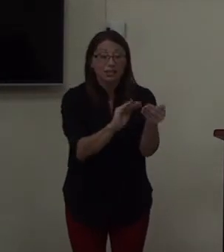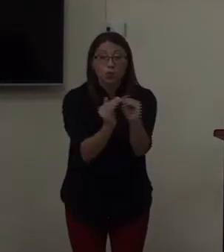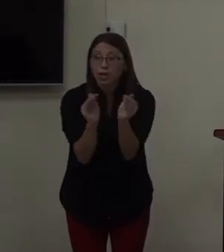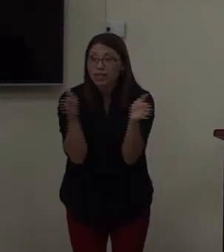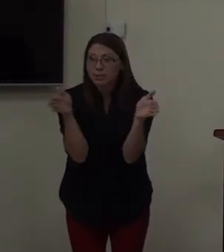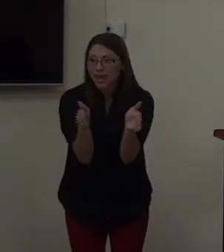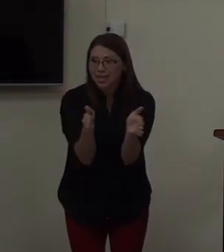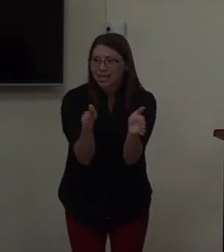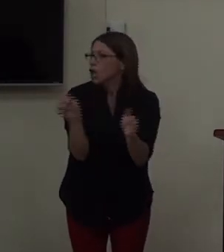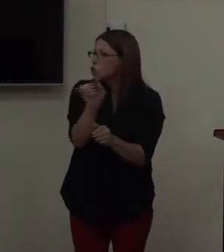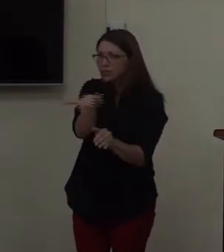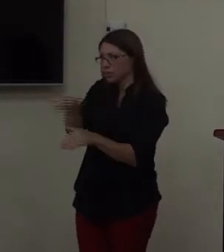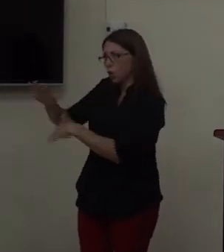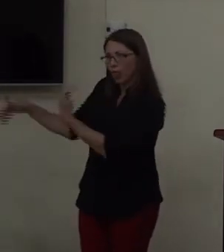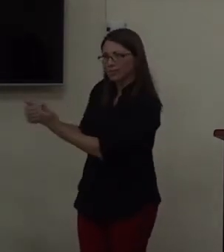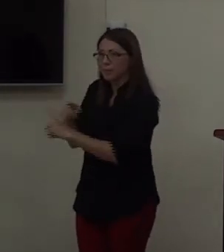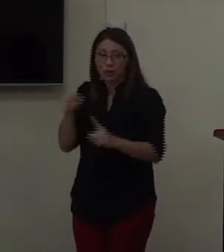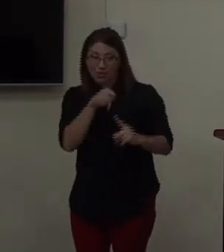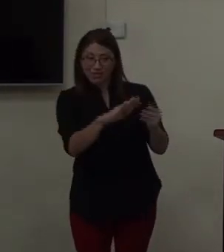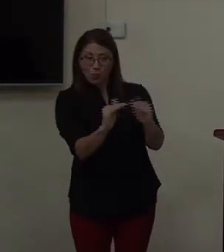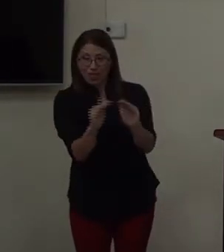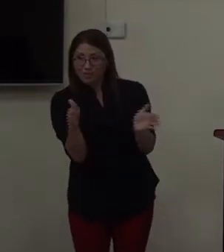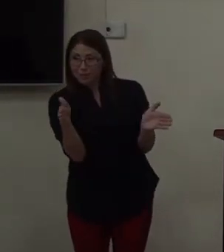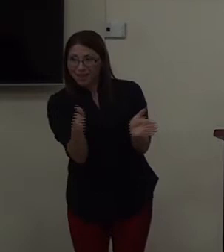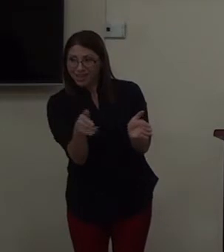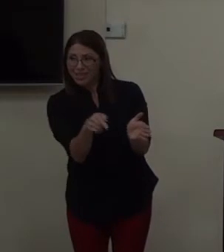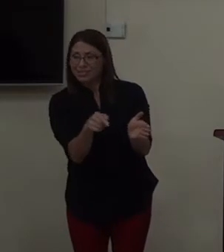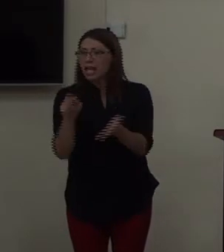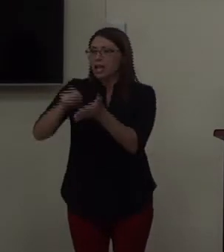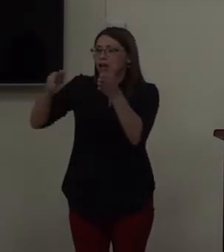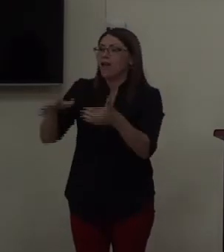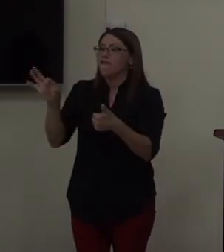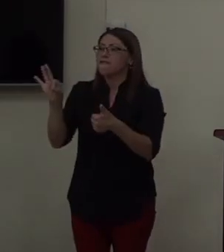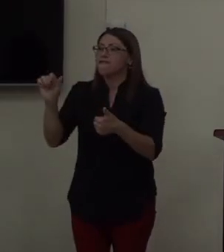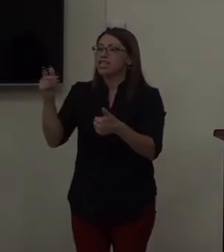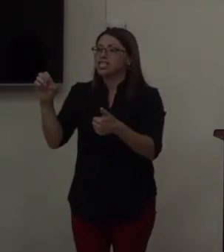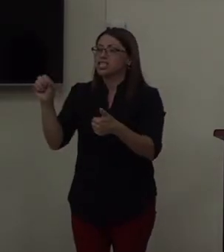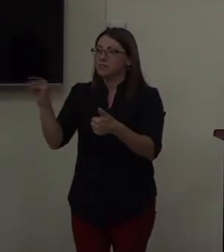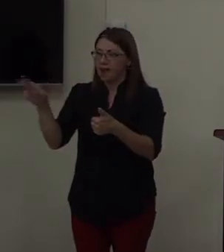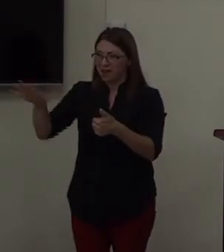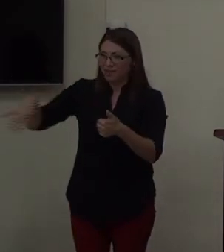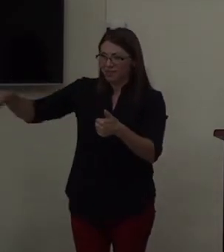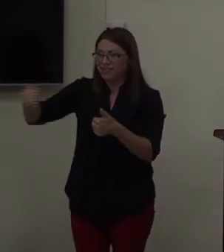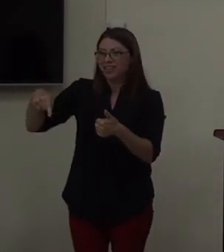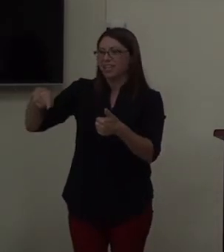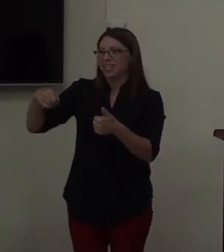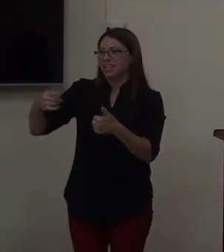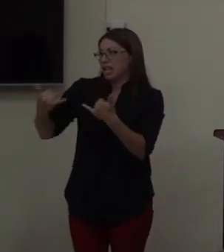es el caso de todas, pero estas comunidades son lo que Fishman, ya en el 74, y ahora propuestas